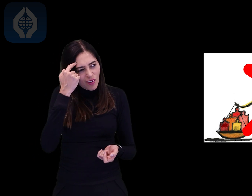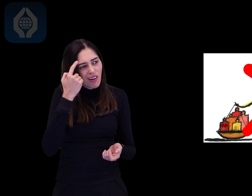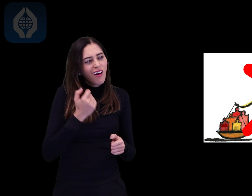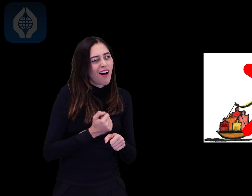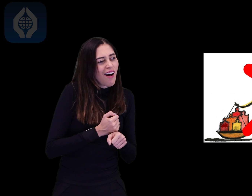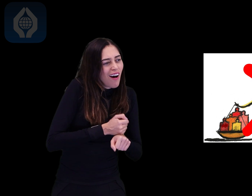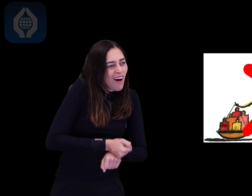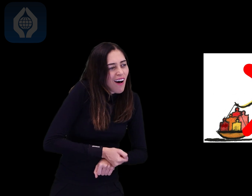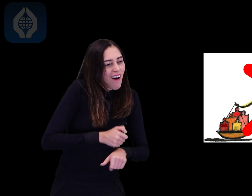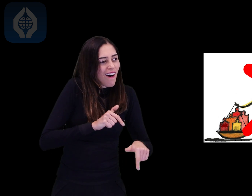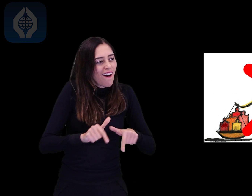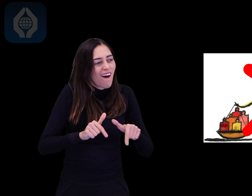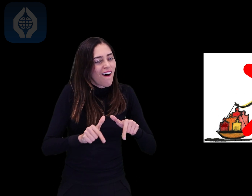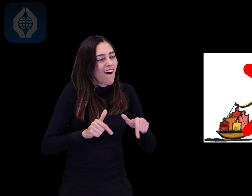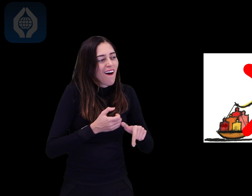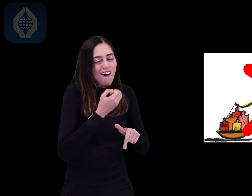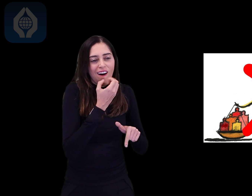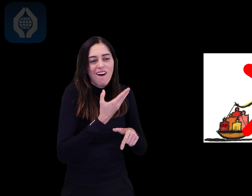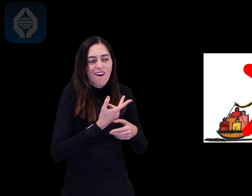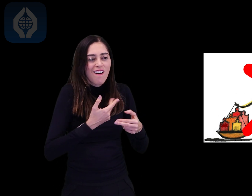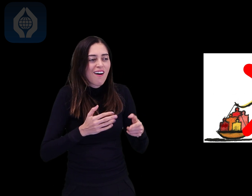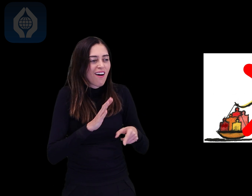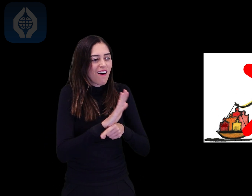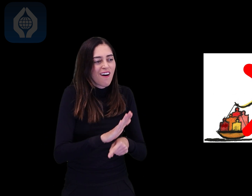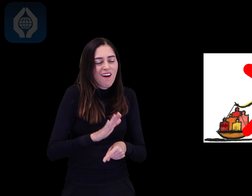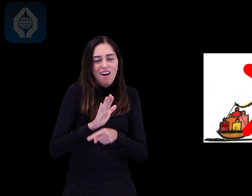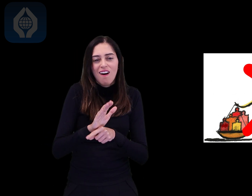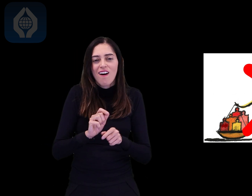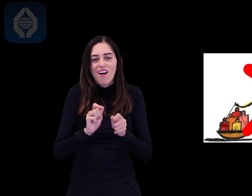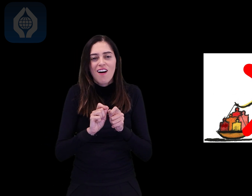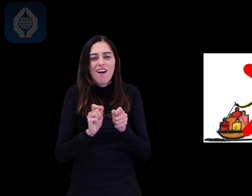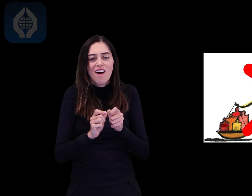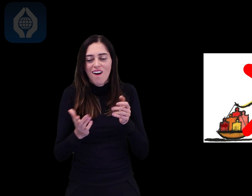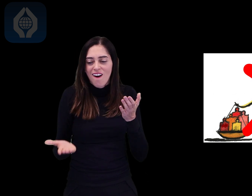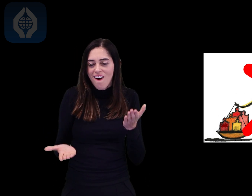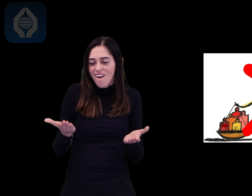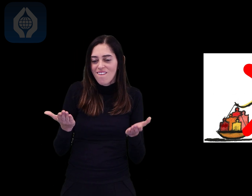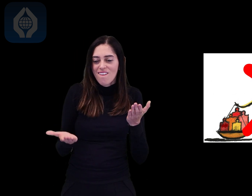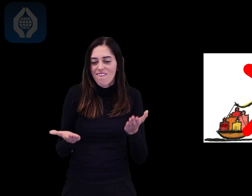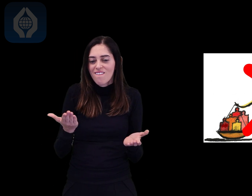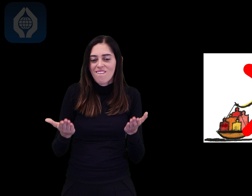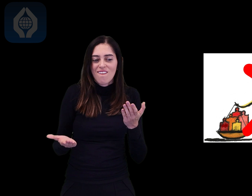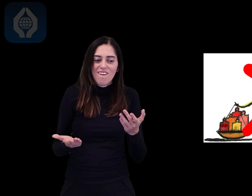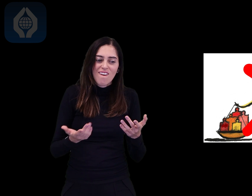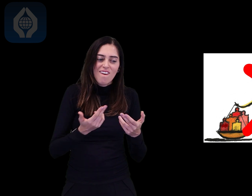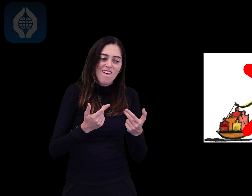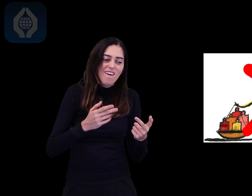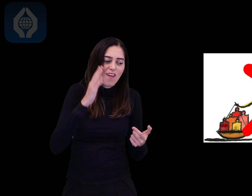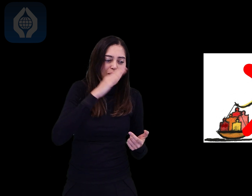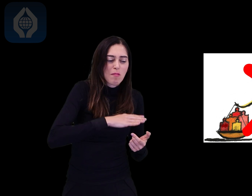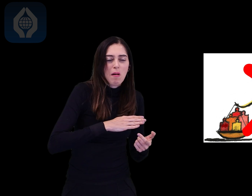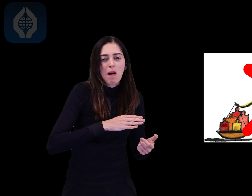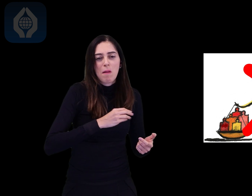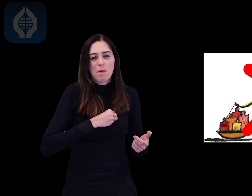Esse pensamento consola as pessoas e até as motiva a praticar boas obras. Elas acham que suas boas obras